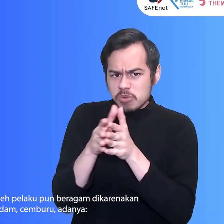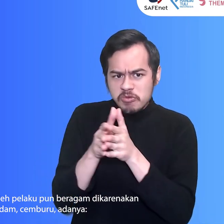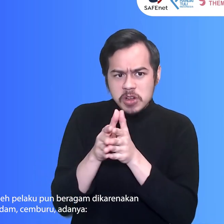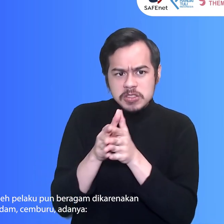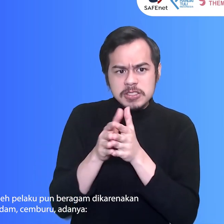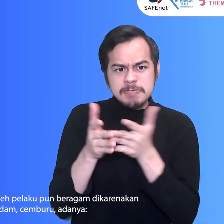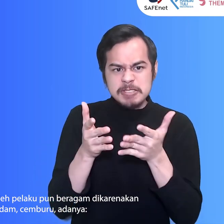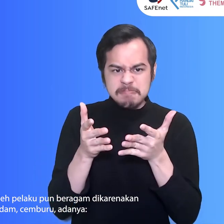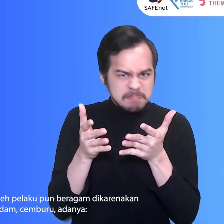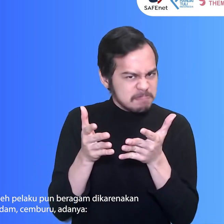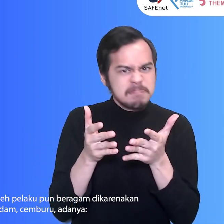cemburu